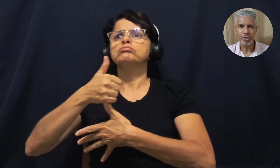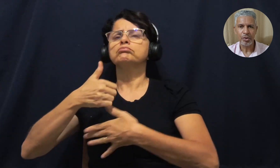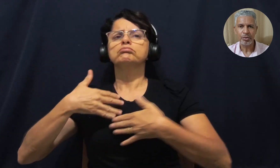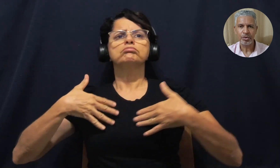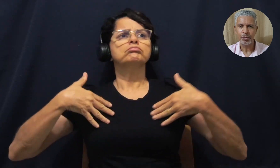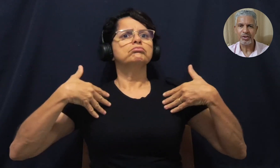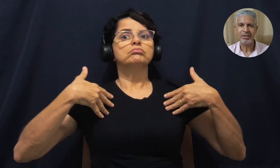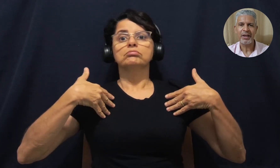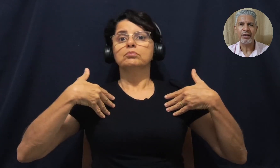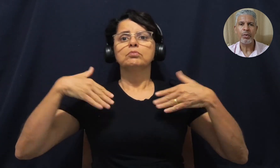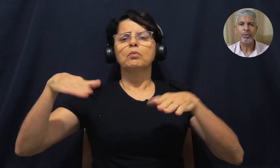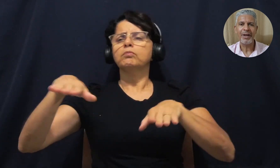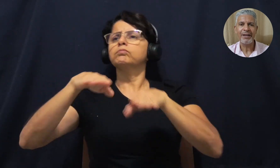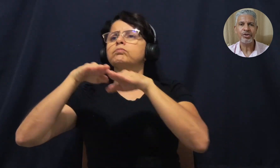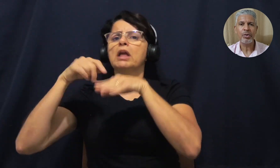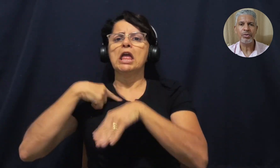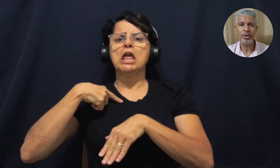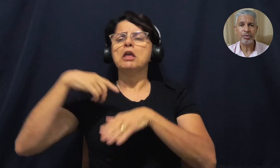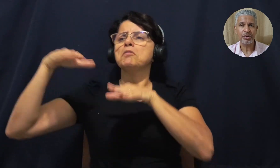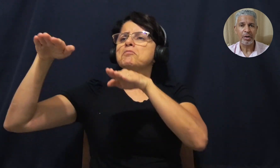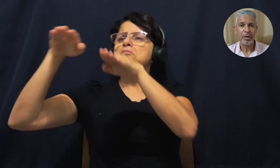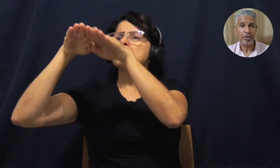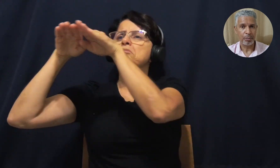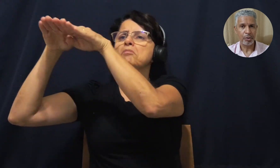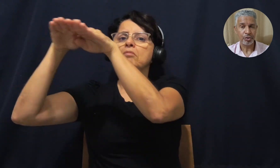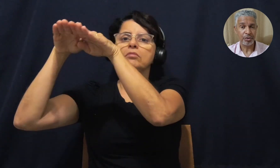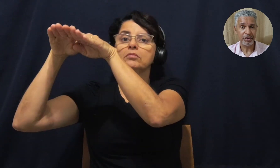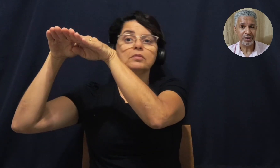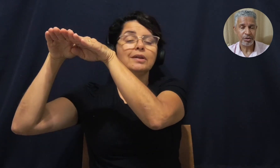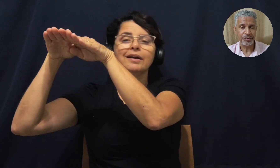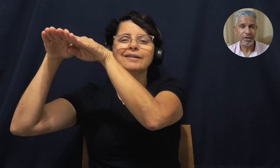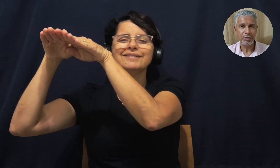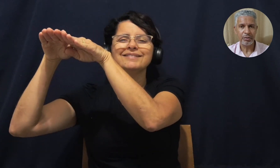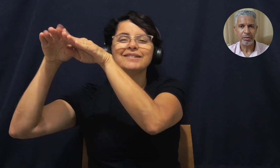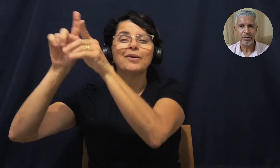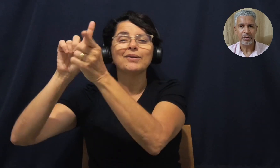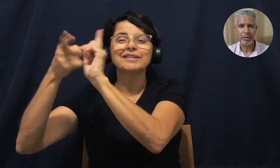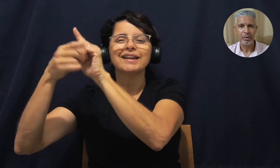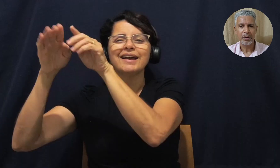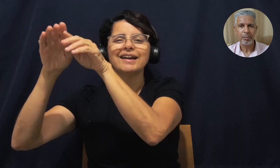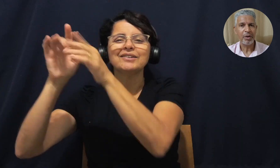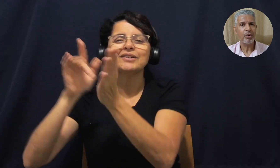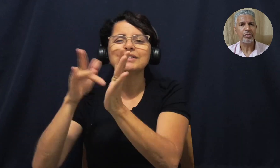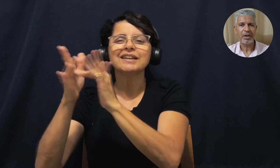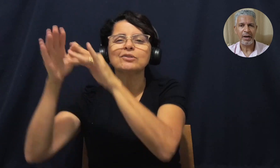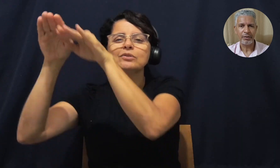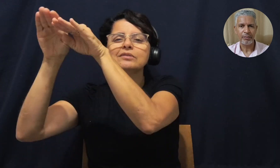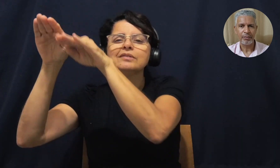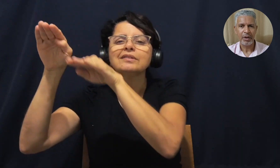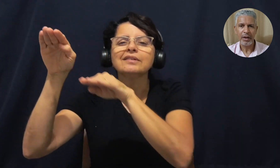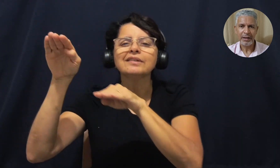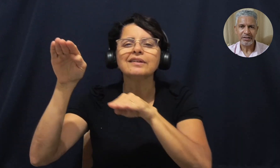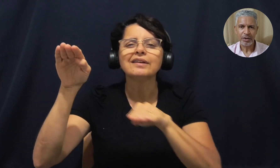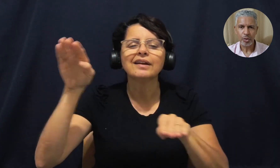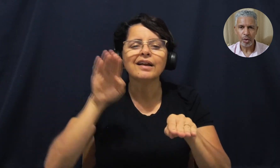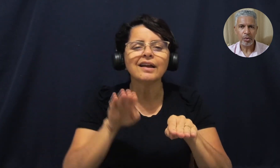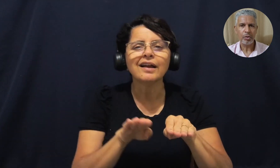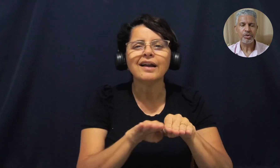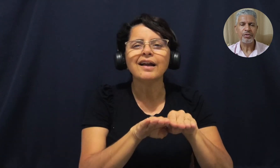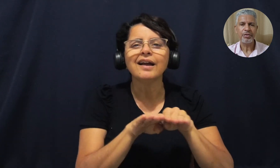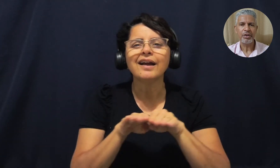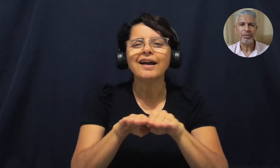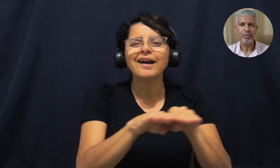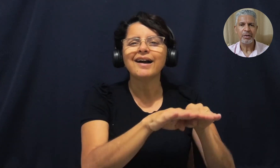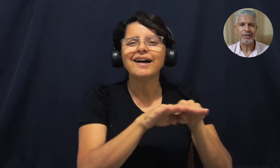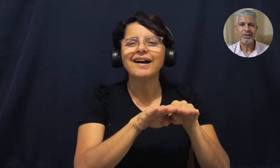acima dos outros por estar em igualdade com Deus do ponto de vista divino. Pelo contrário, ele se anulou